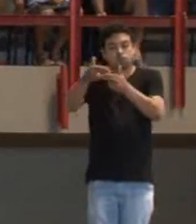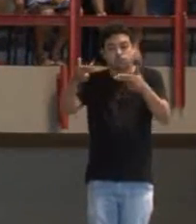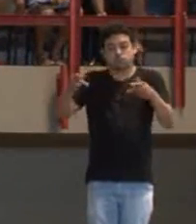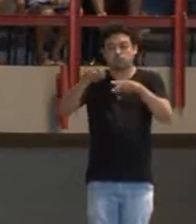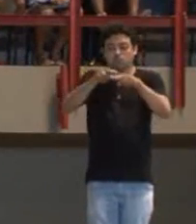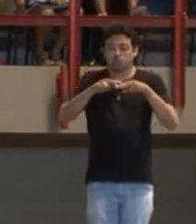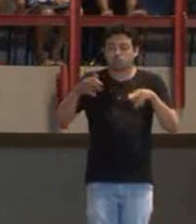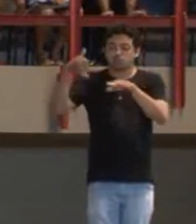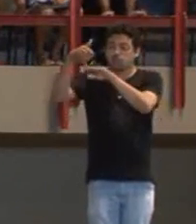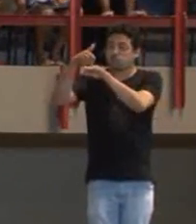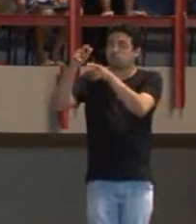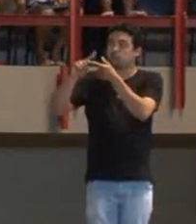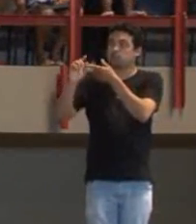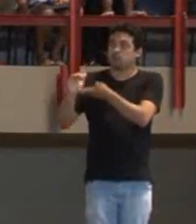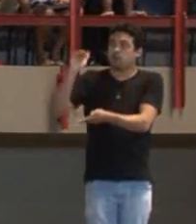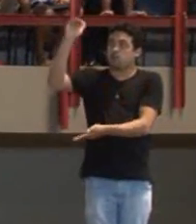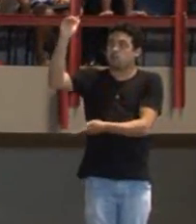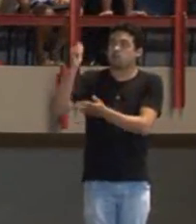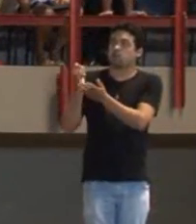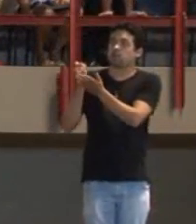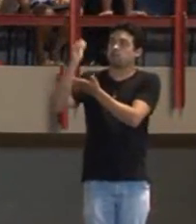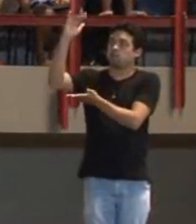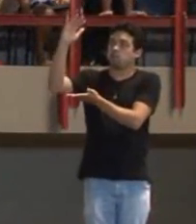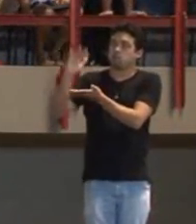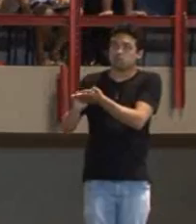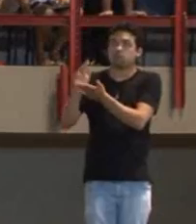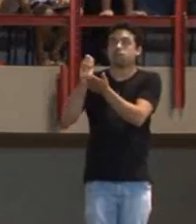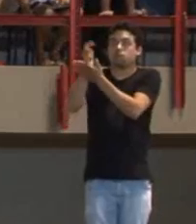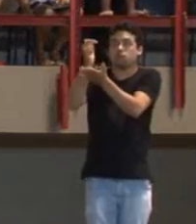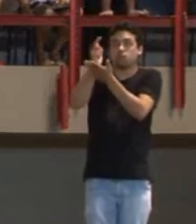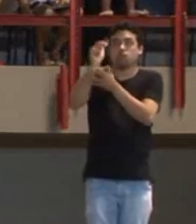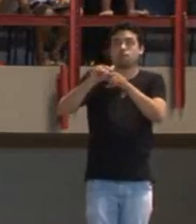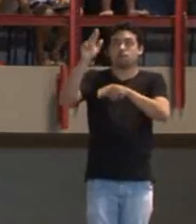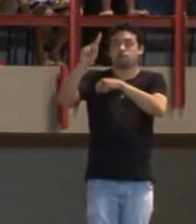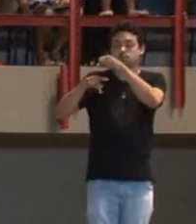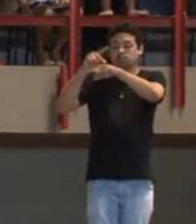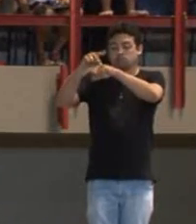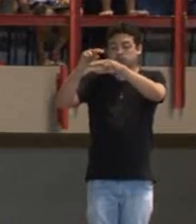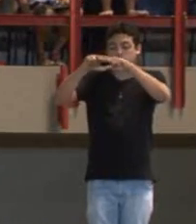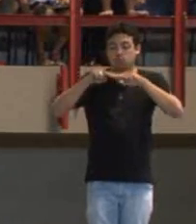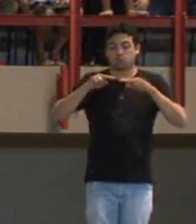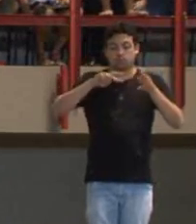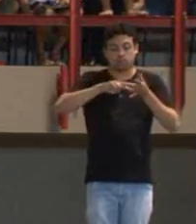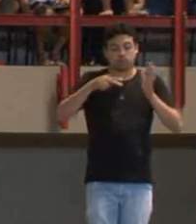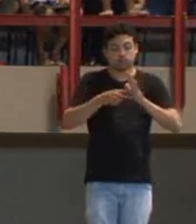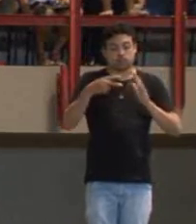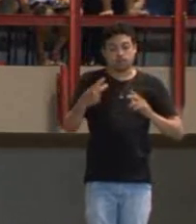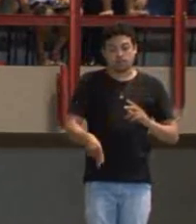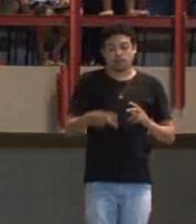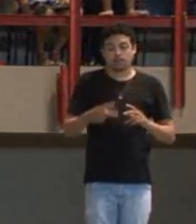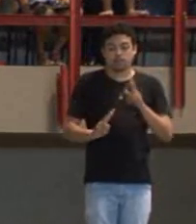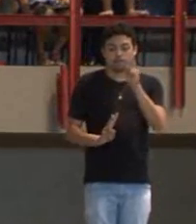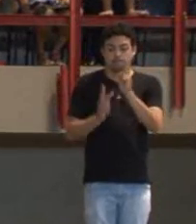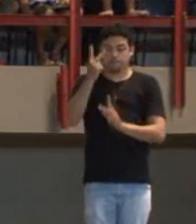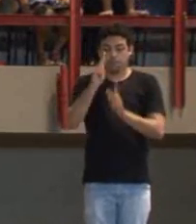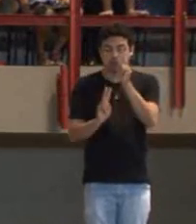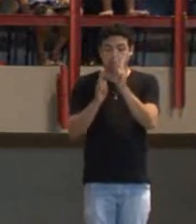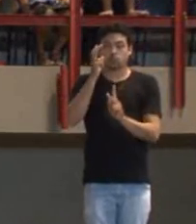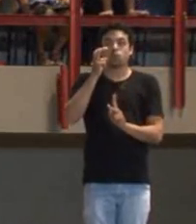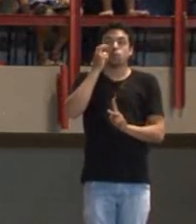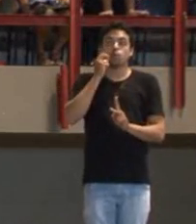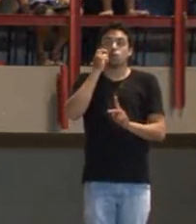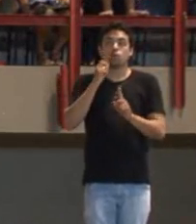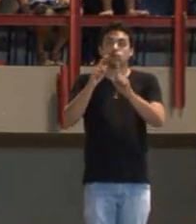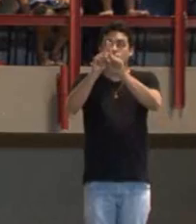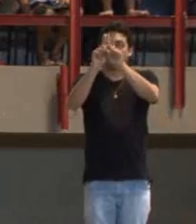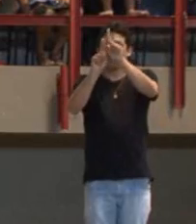lado, parece ser bom, mas por outro lado, tem um aspecto negativo. Está fazendo com que os lucros da Petrobras tenham